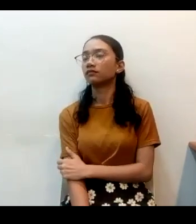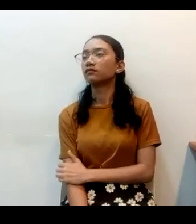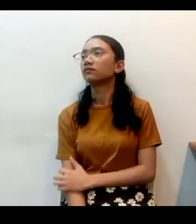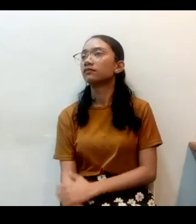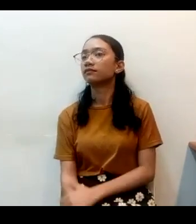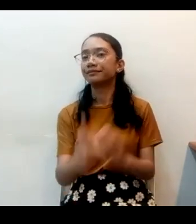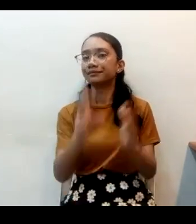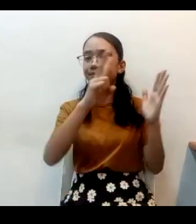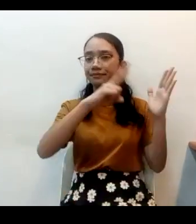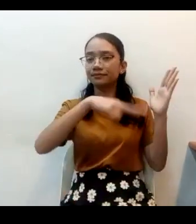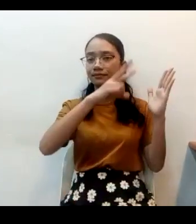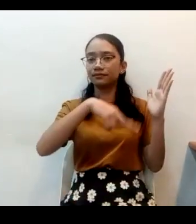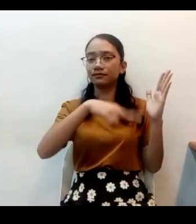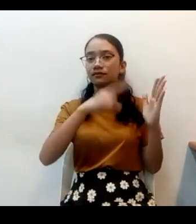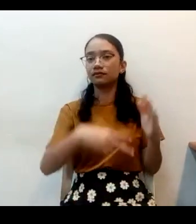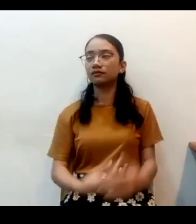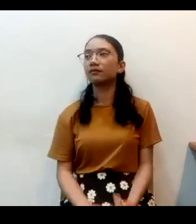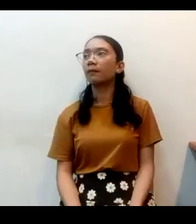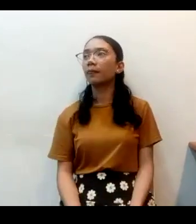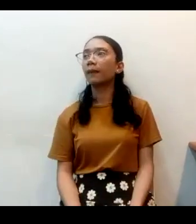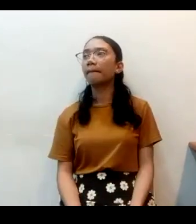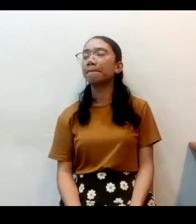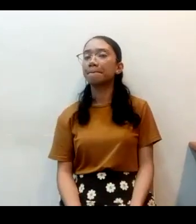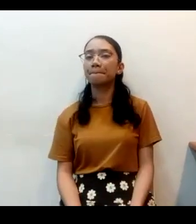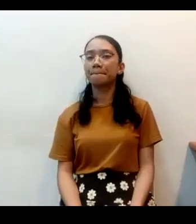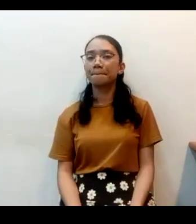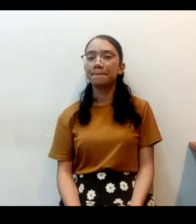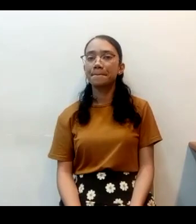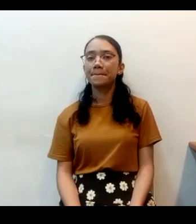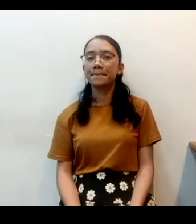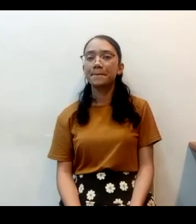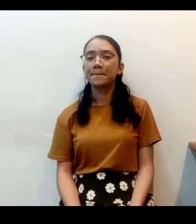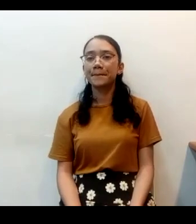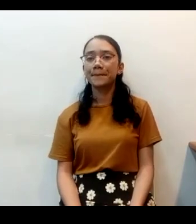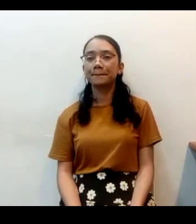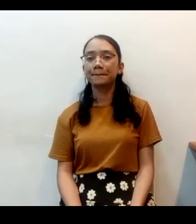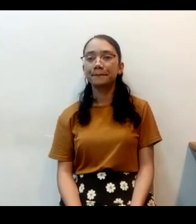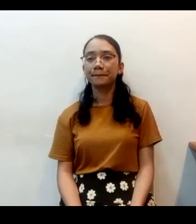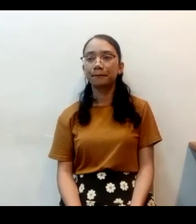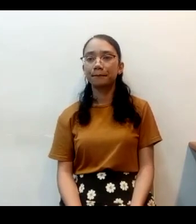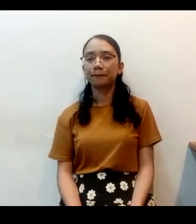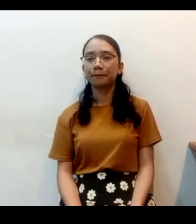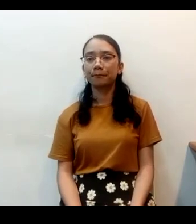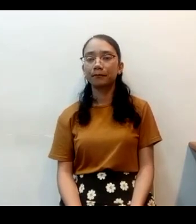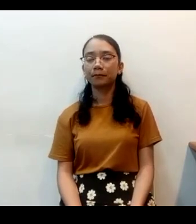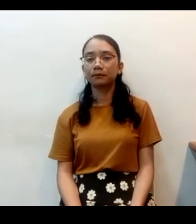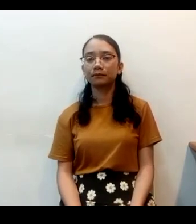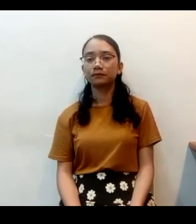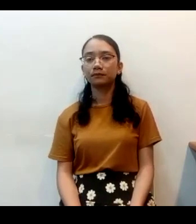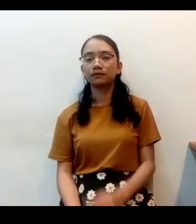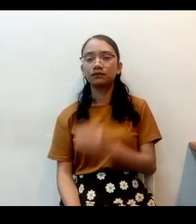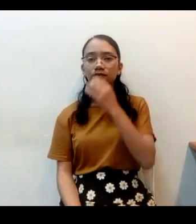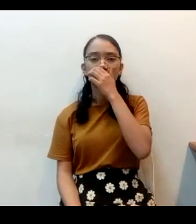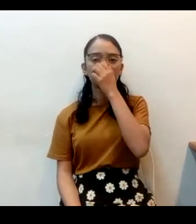Basahin po natin ng sabay-sabay. 3, 2, 1. Muling sinabi sa kanila ni Jesus, kapayapaan ang sa inyo, kung